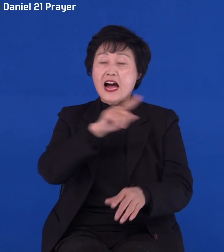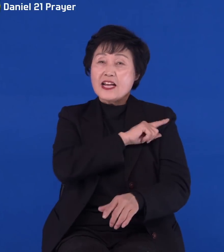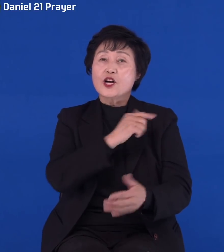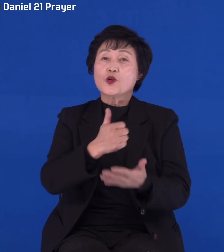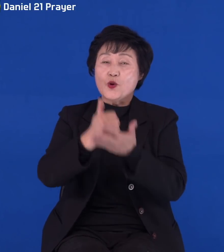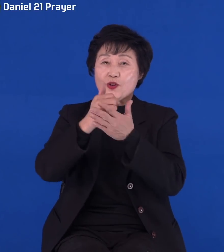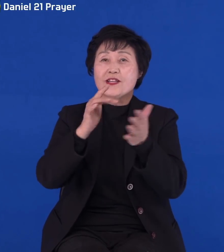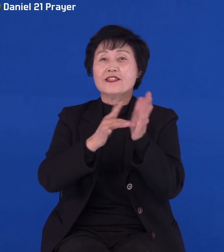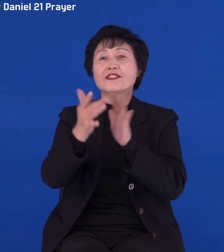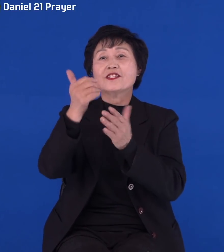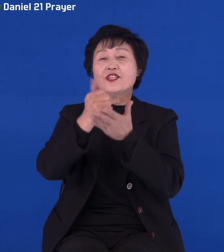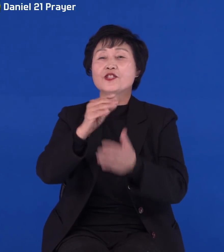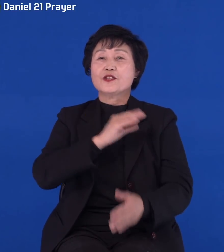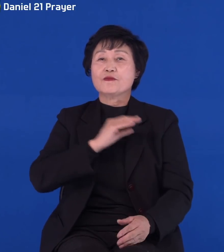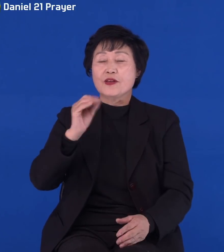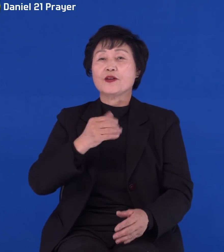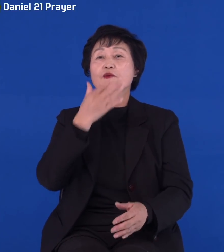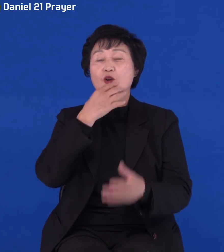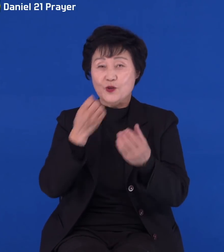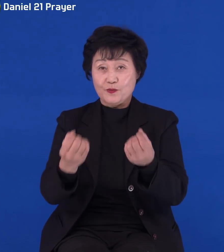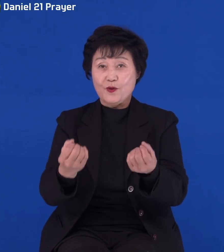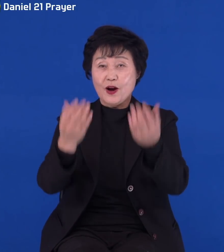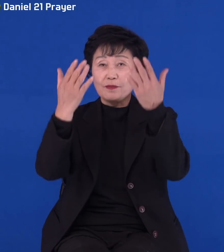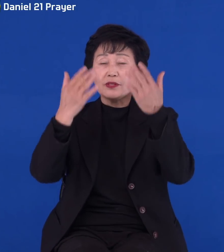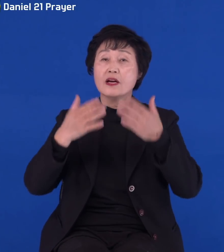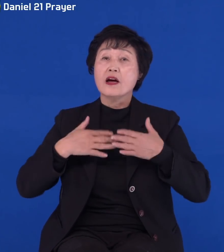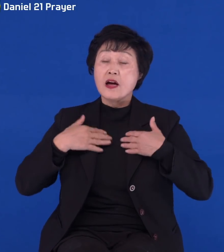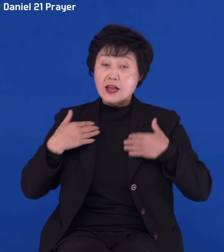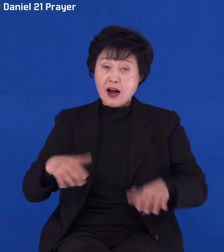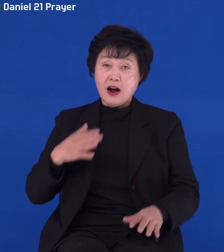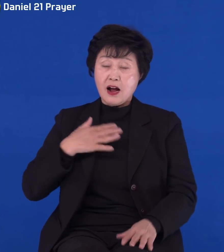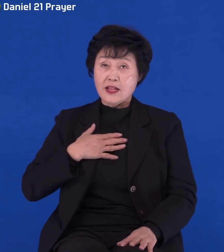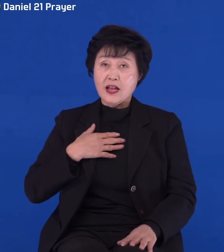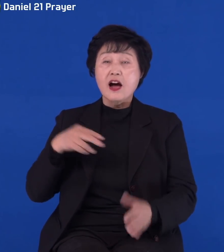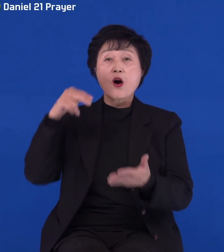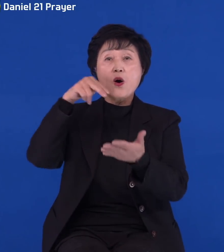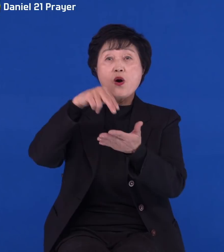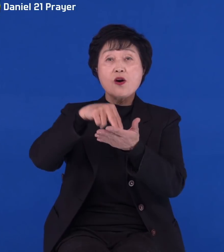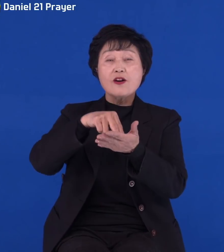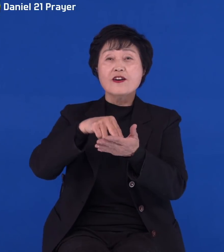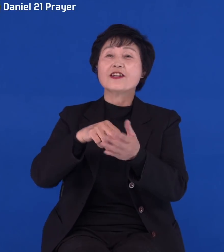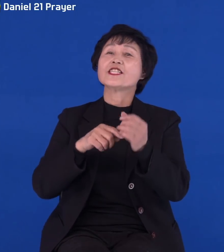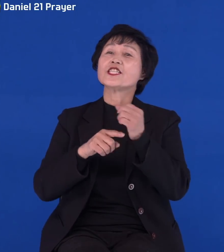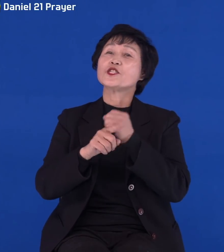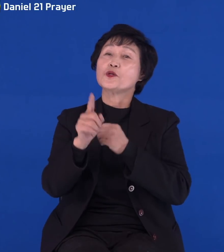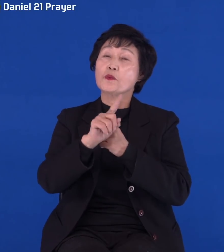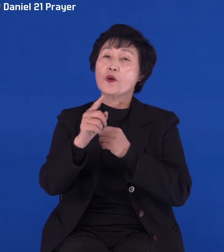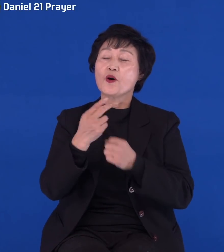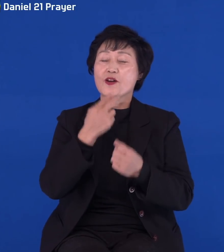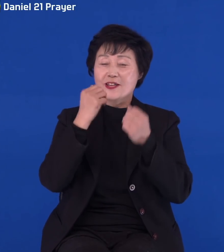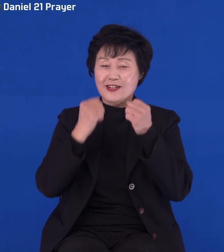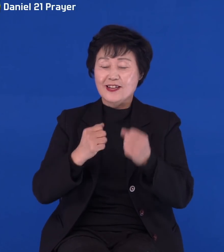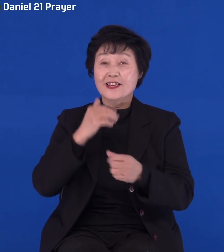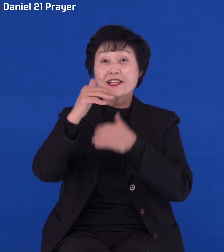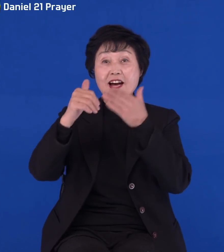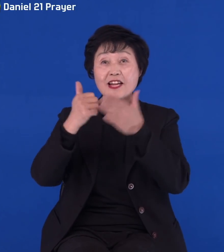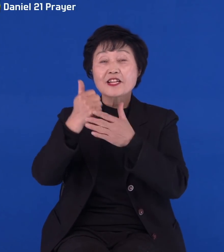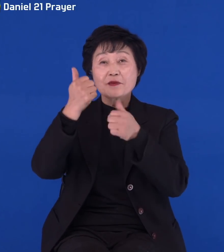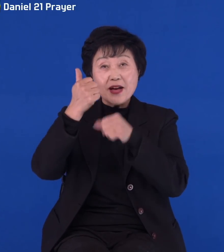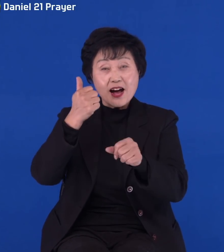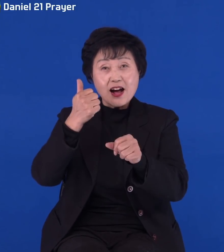축복합니다. 연약하고 부족한 종을 이곳에 세우신 이유는 살아계신 하나님의 아들 예수 그리스도의 그